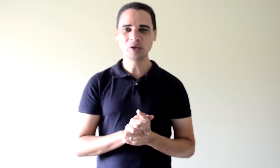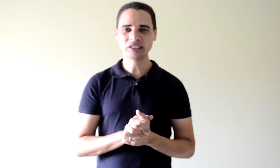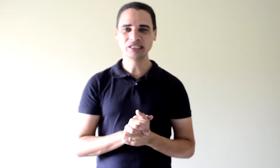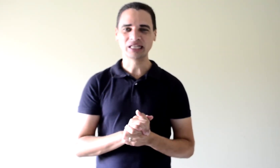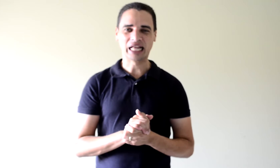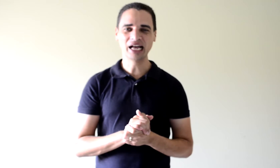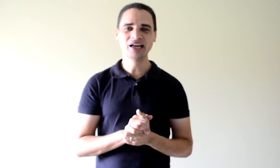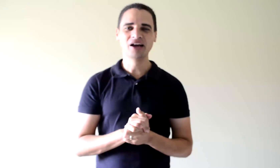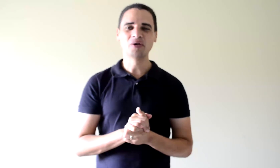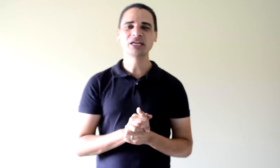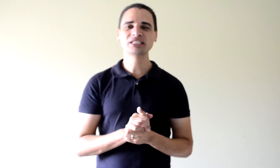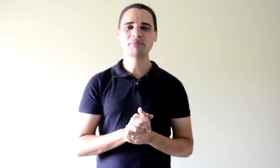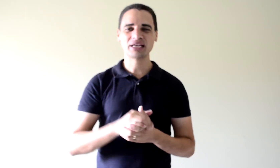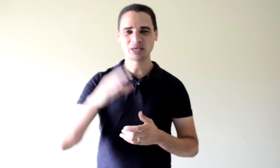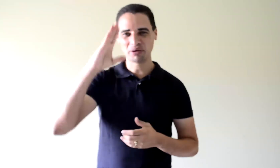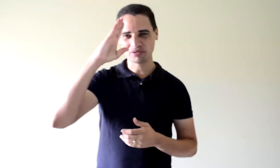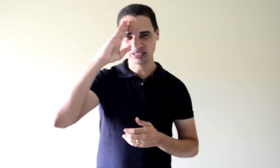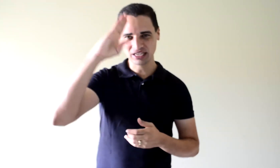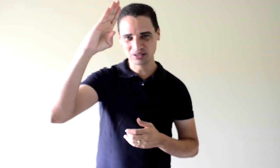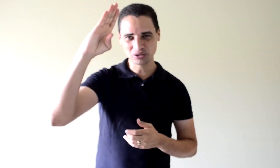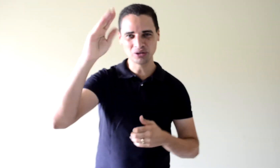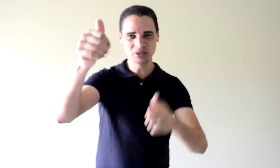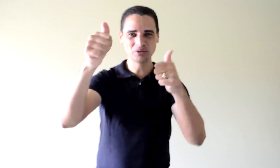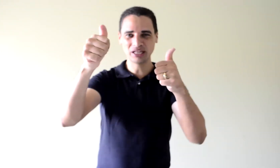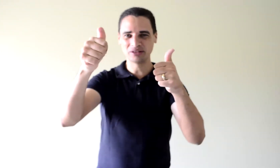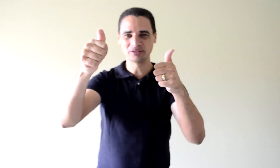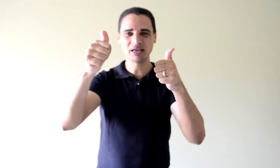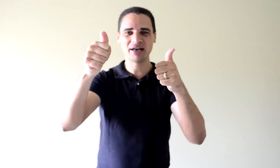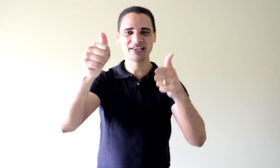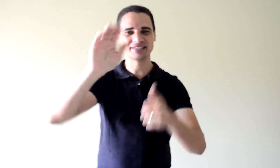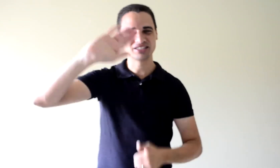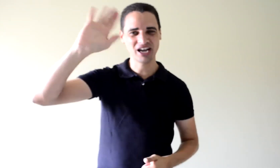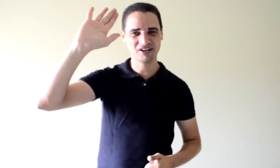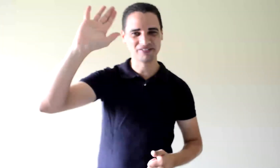hoje, tá? Um grande abraço aí para vocês, continuem estudando. Até mais, tchau!